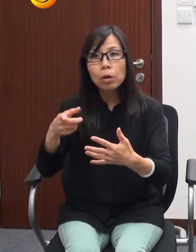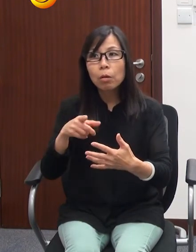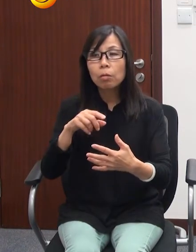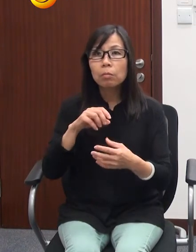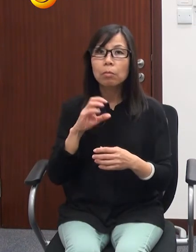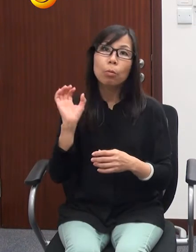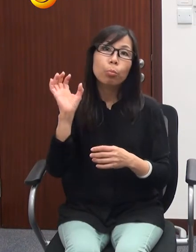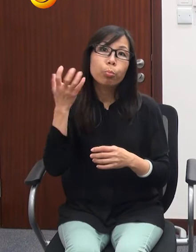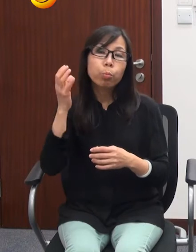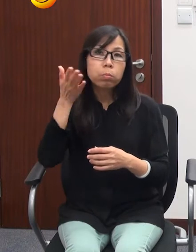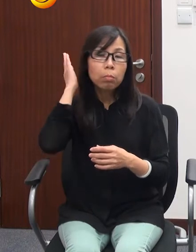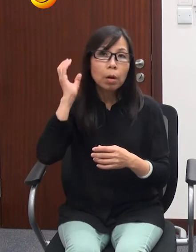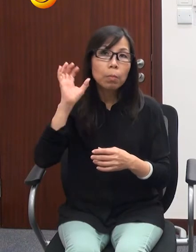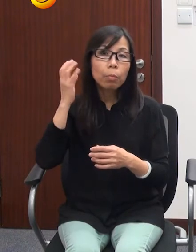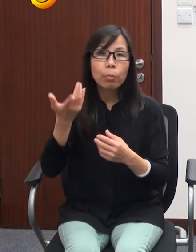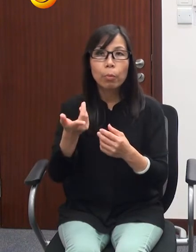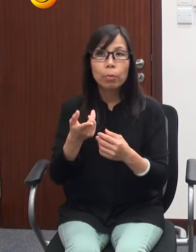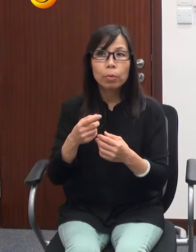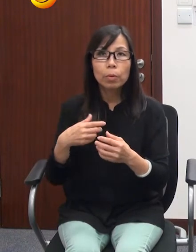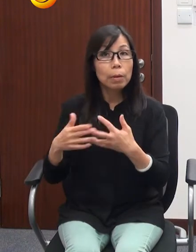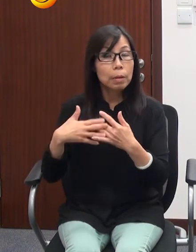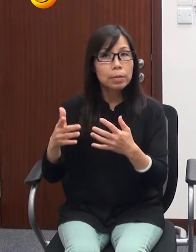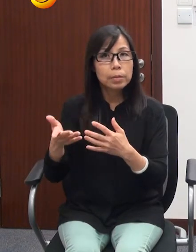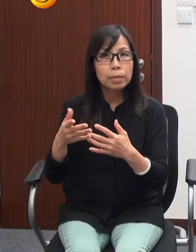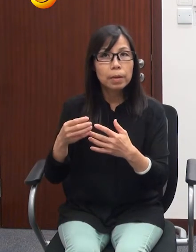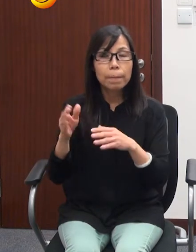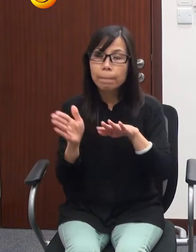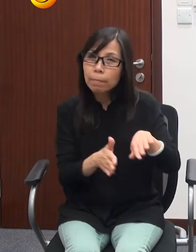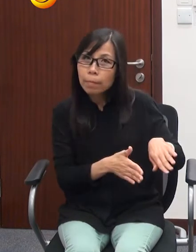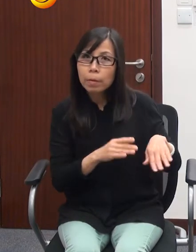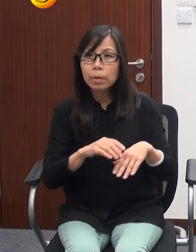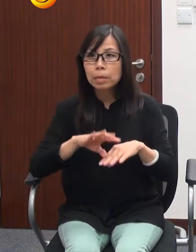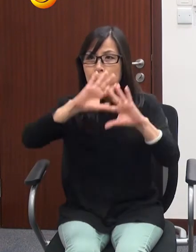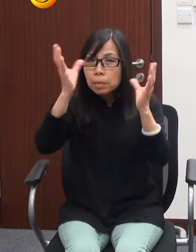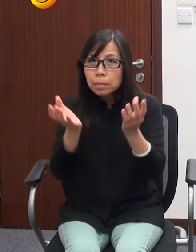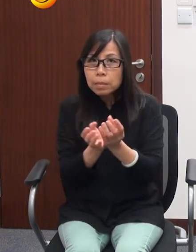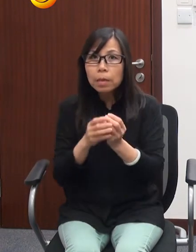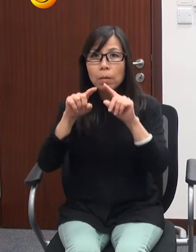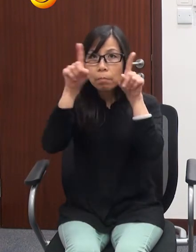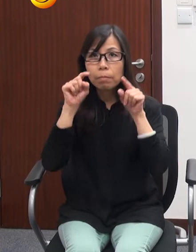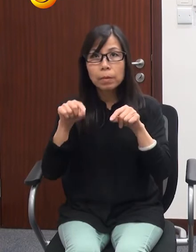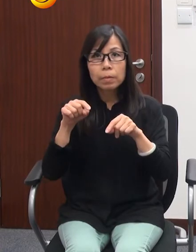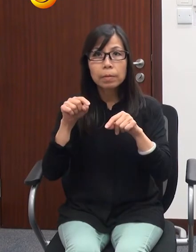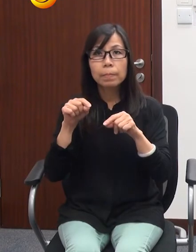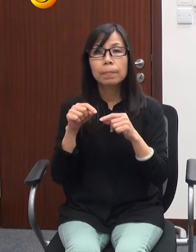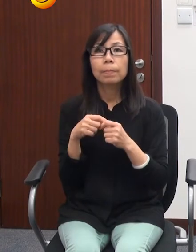啦。即係咁呢個我哋都唔講啊。咁其實即係你睇到成個問題就係